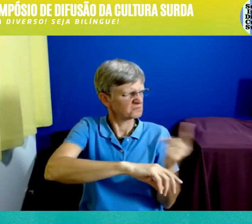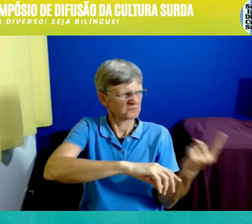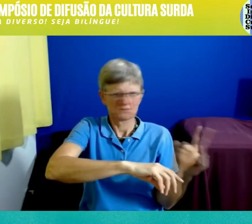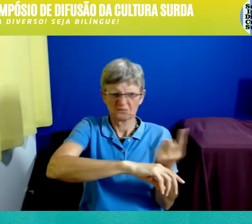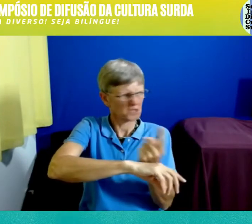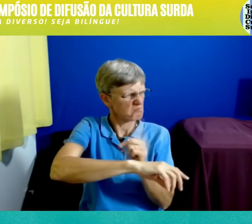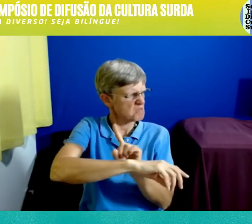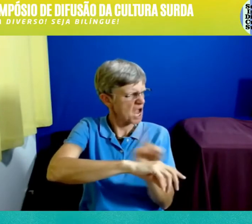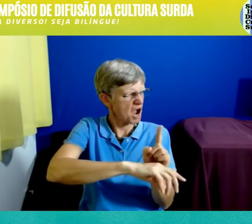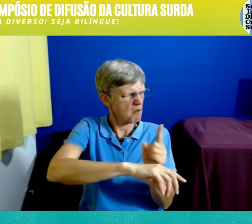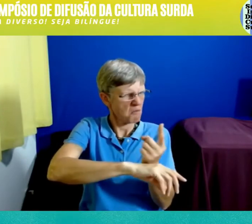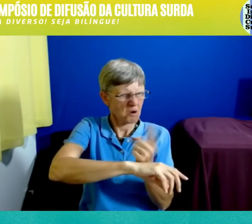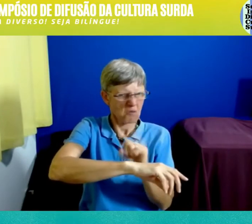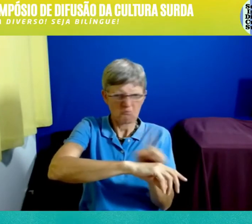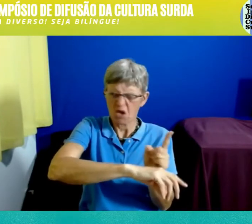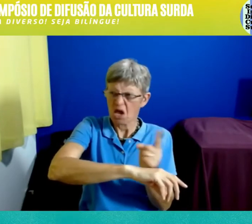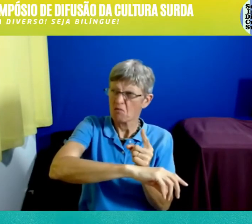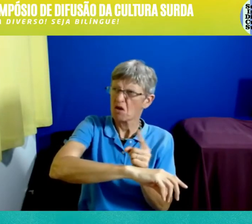árvore.